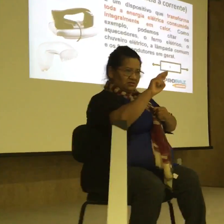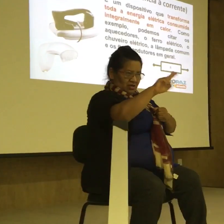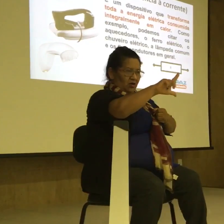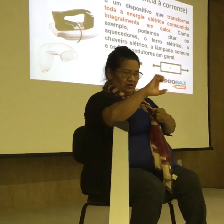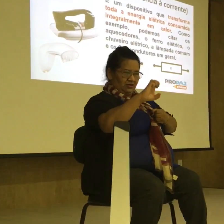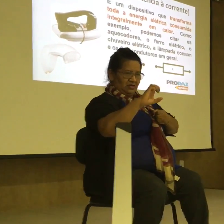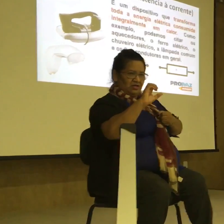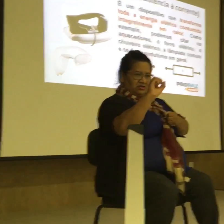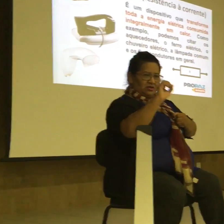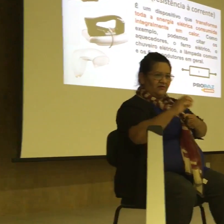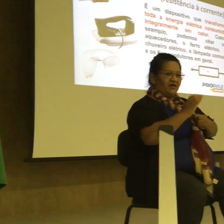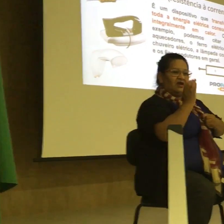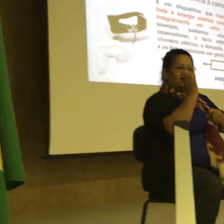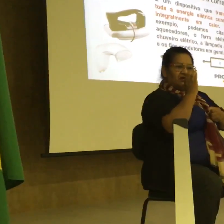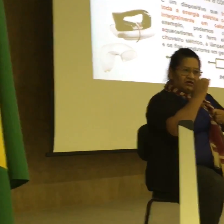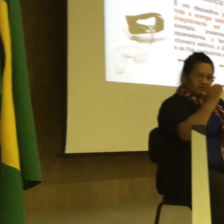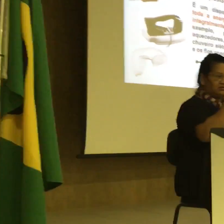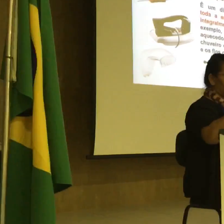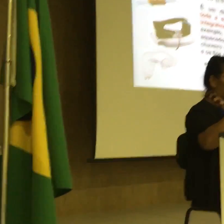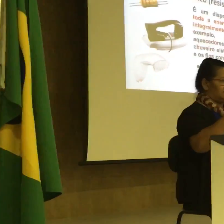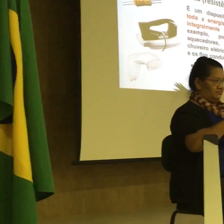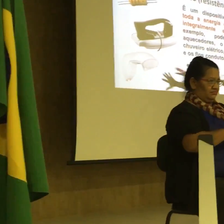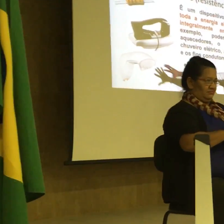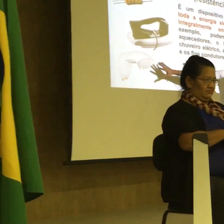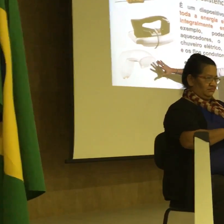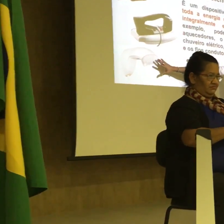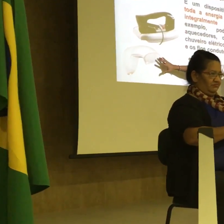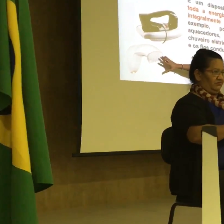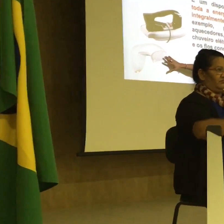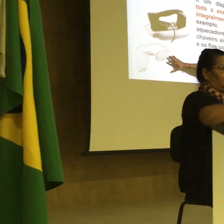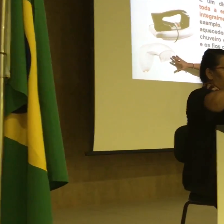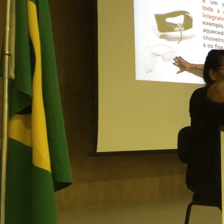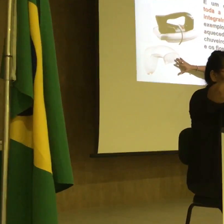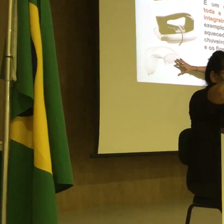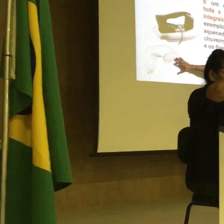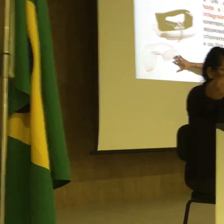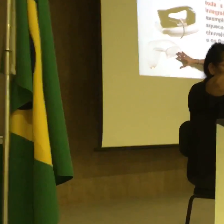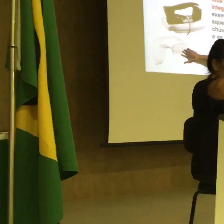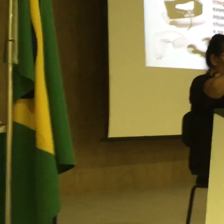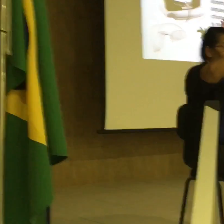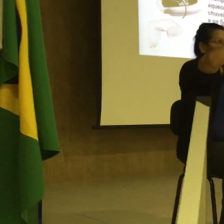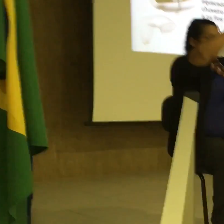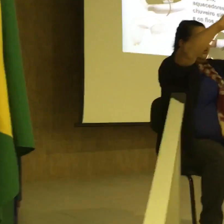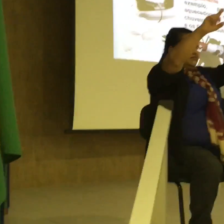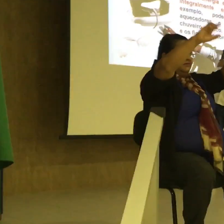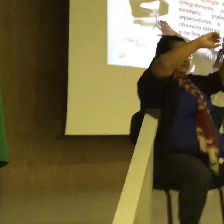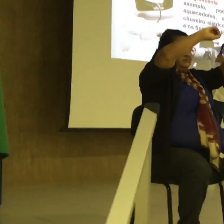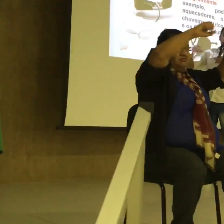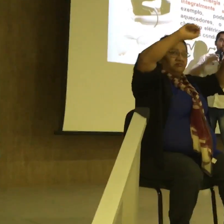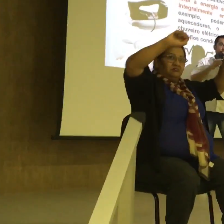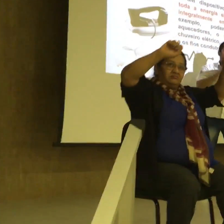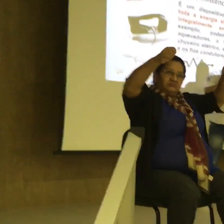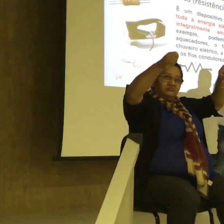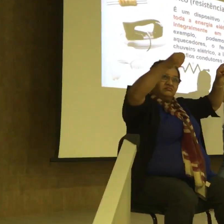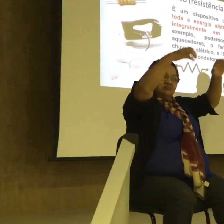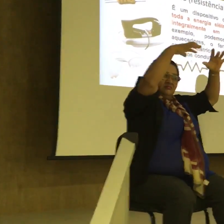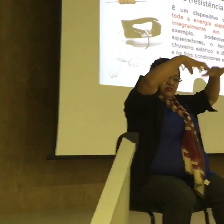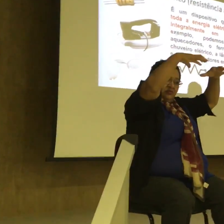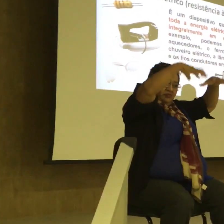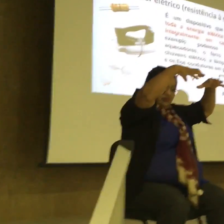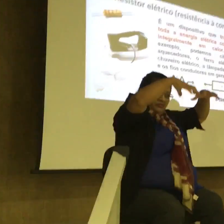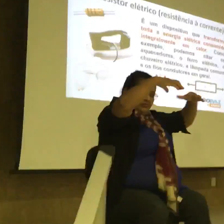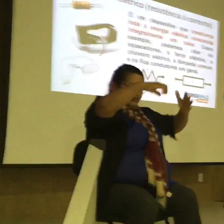serve para esquentar. Exemplo de resistor. O chuveiro elétrico é um resistor, não é um resistor? Outro exemplo de resistor. Ferro de